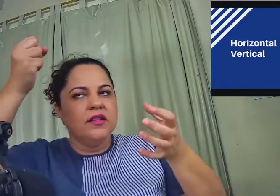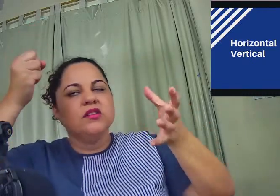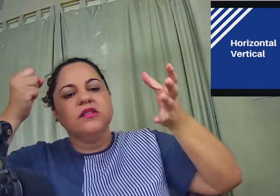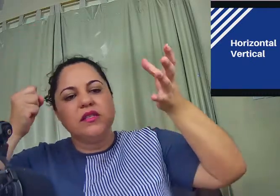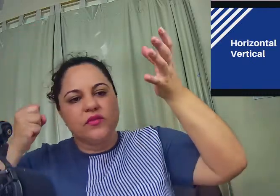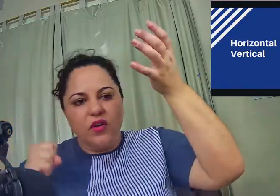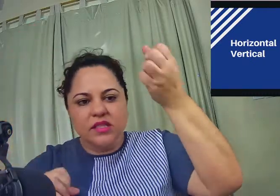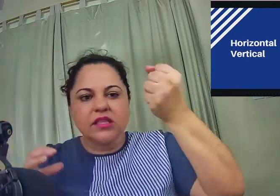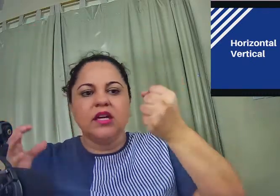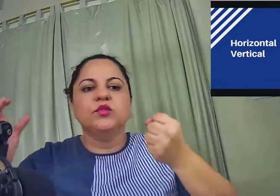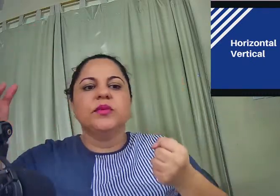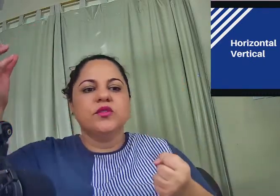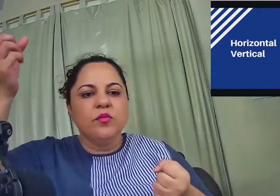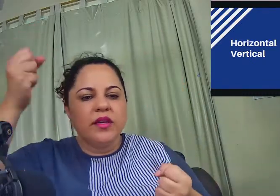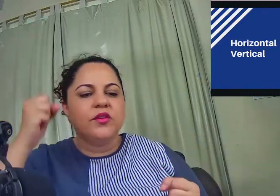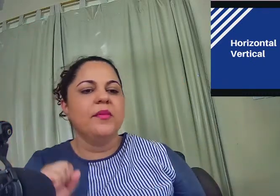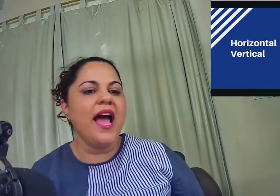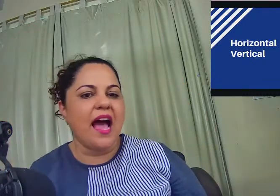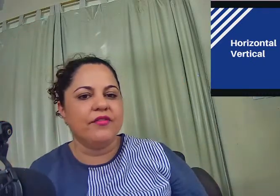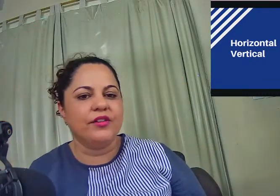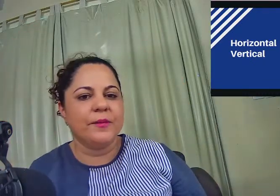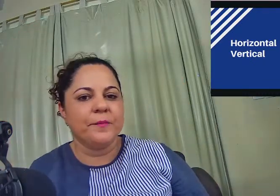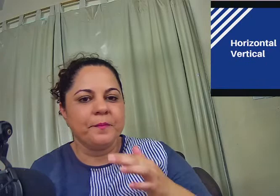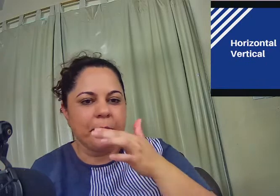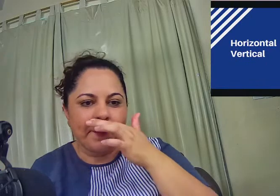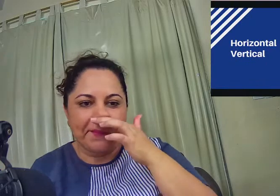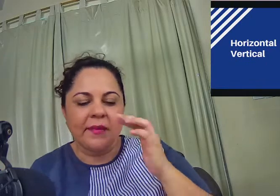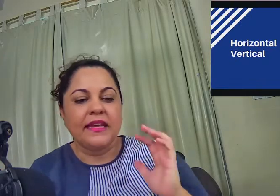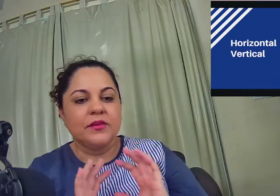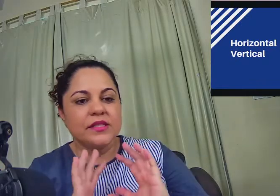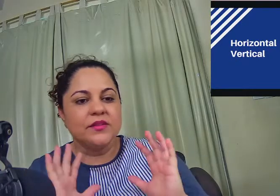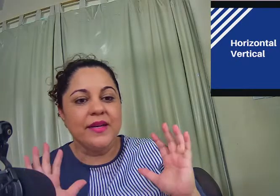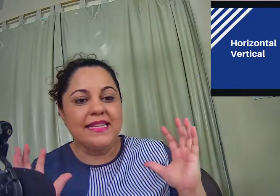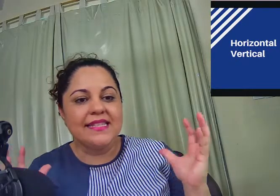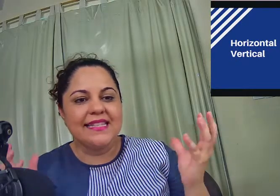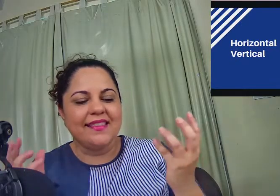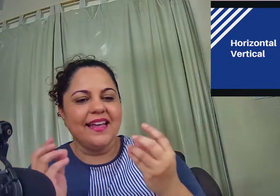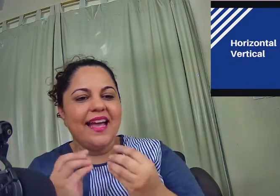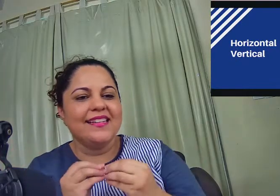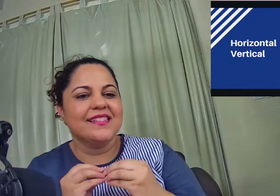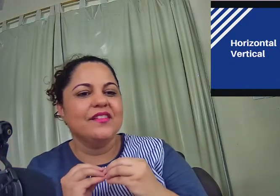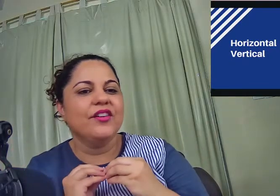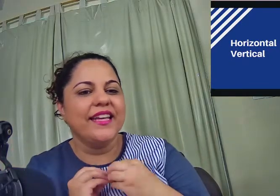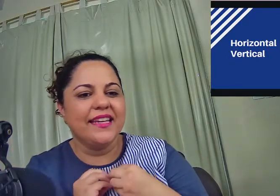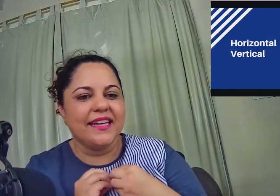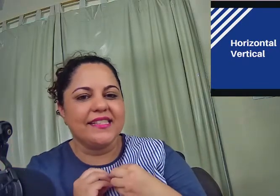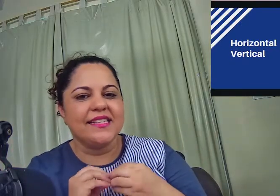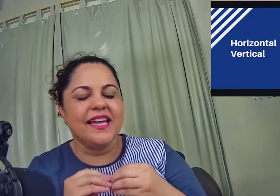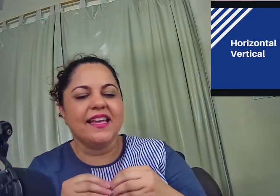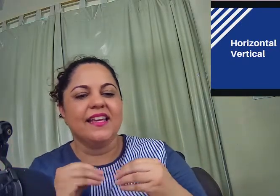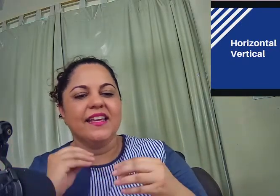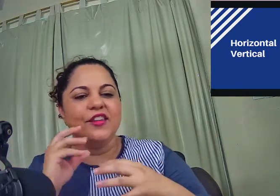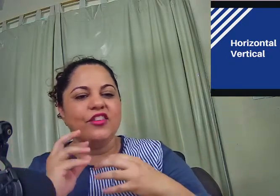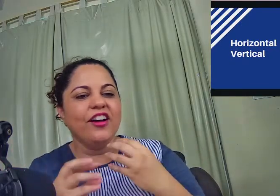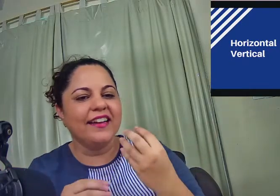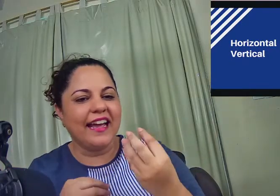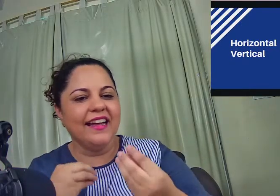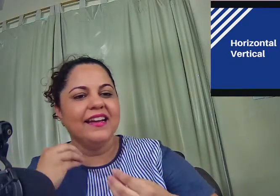se esforçando para subir numa árvore. Então são esses detalhes que vão enriquecer e tornar a